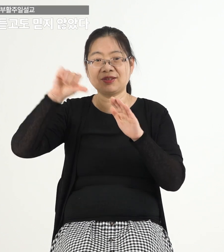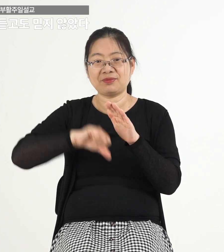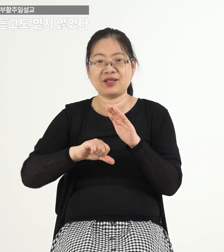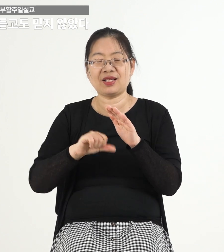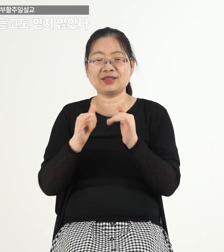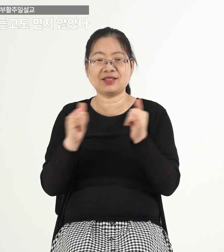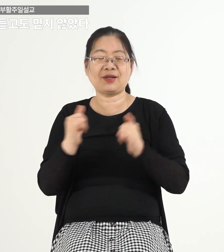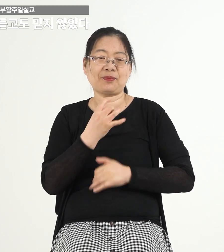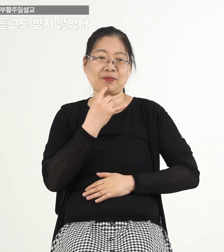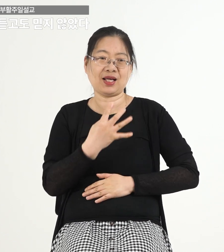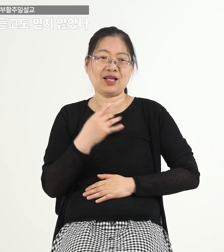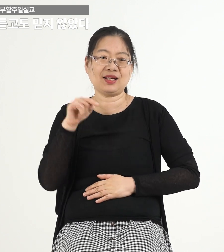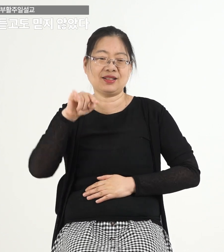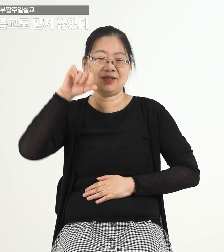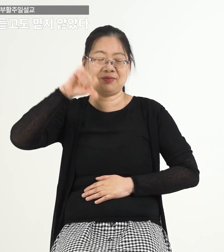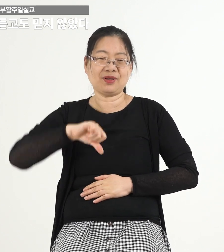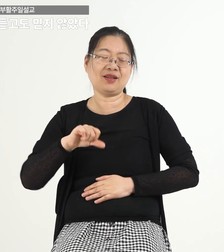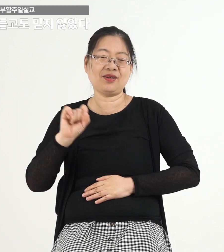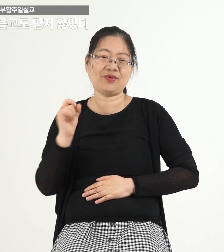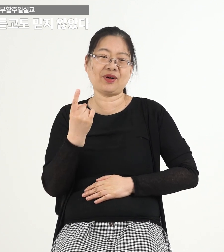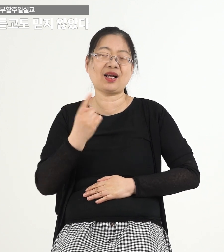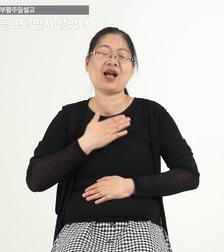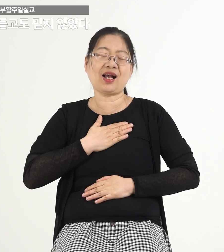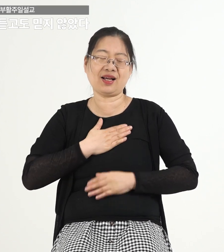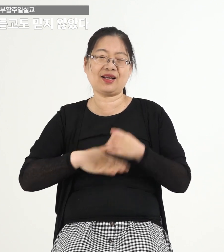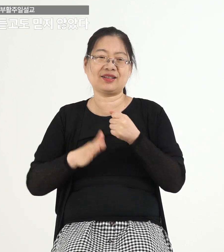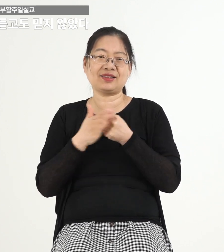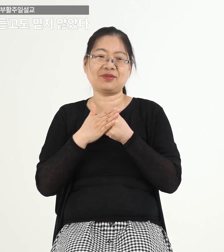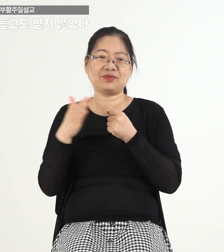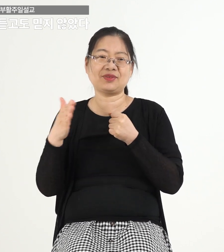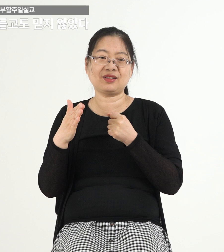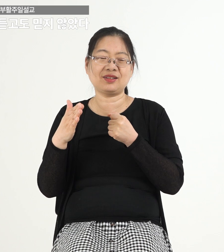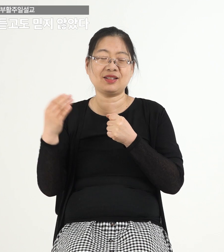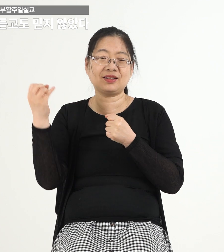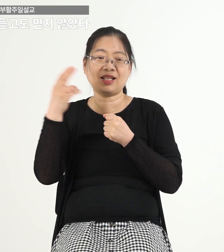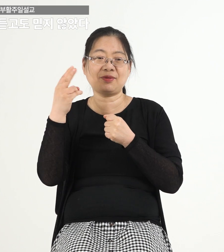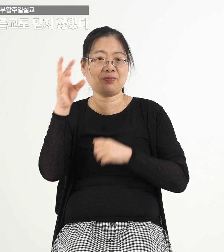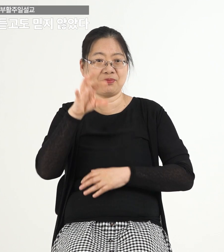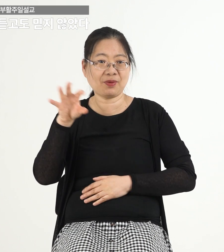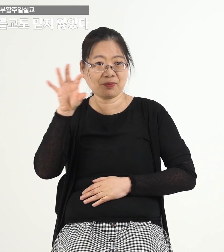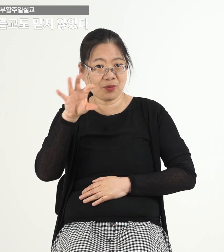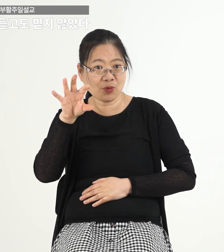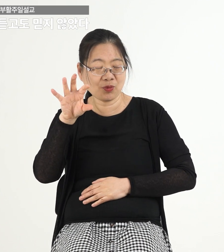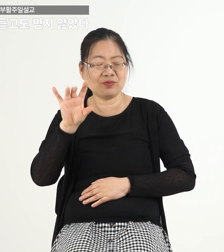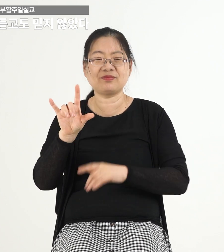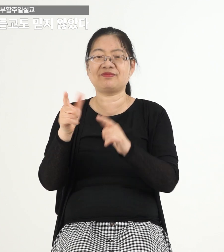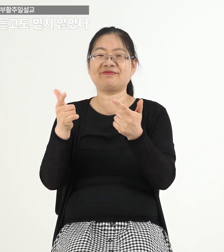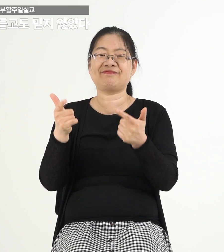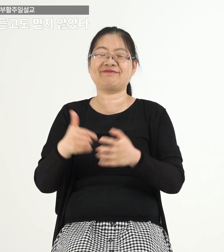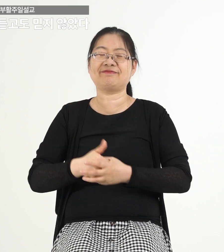실패한 자만이 그 실패의 원인을 알고 있잖아요. 그럼 그거 다시 반복하겠어요?